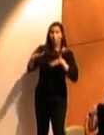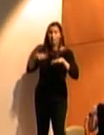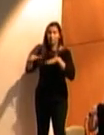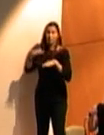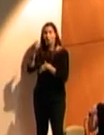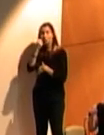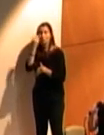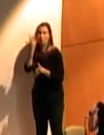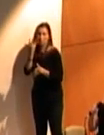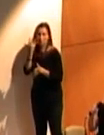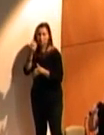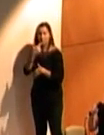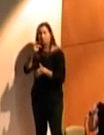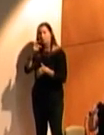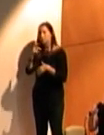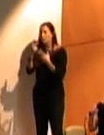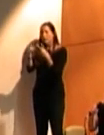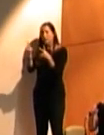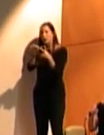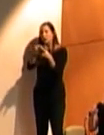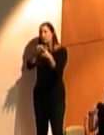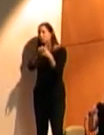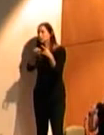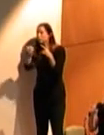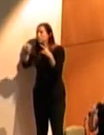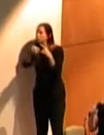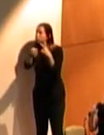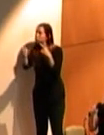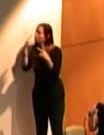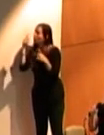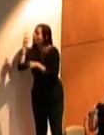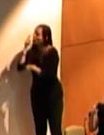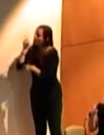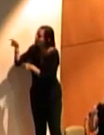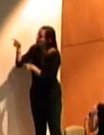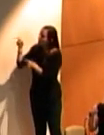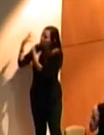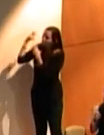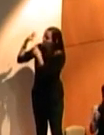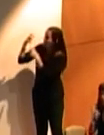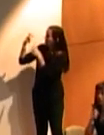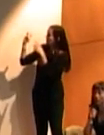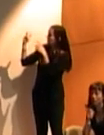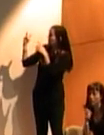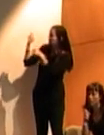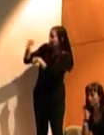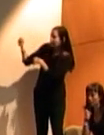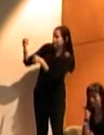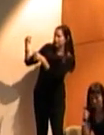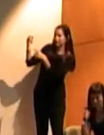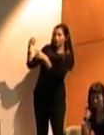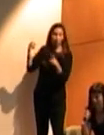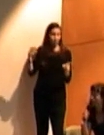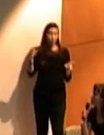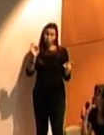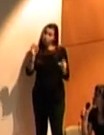vient essayer de prendre conscience un petit peu de toutes les nuisances, tout ce qui peut nous impacter au quotidien. Oui, nuisances, ou ça peut être aussi des points